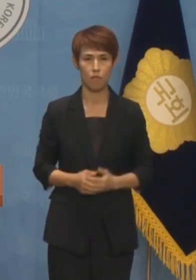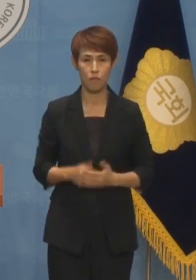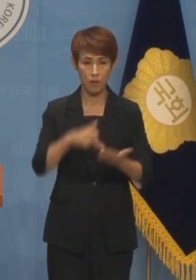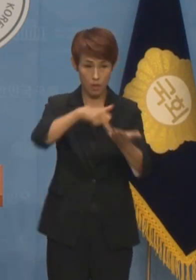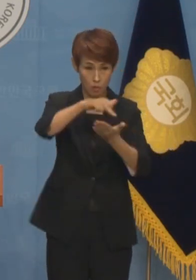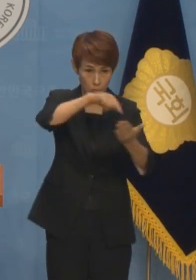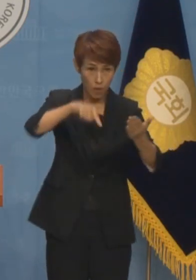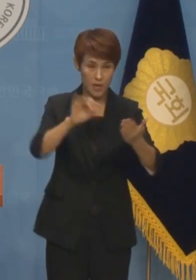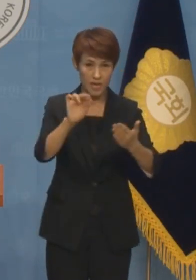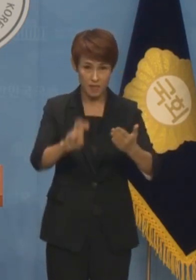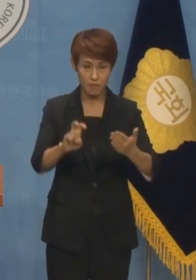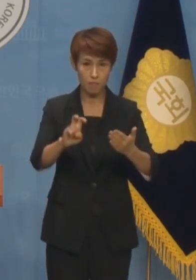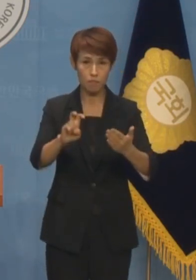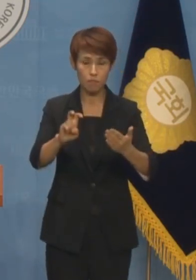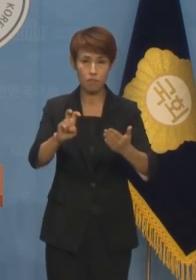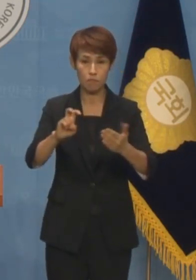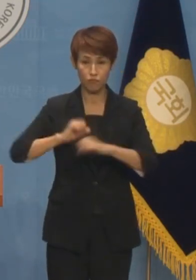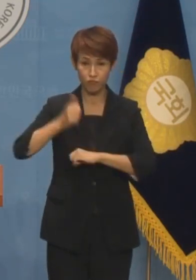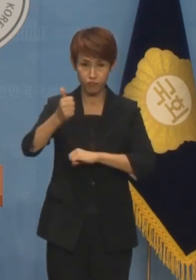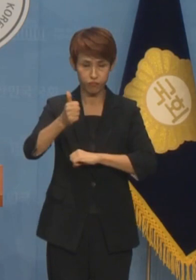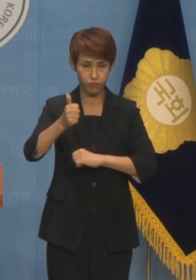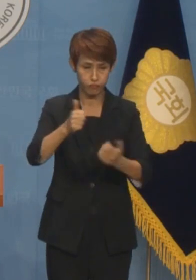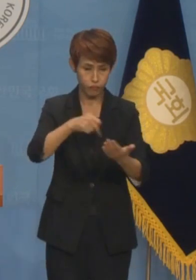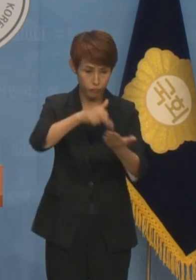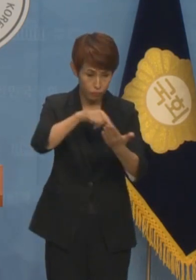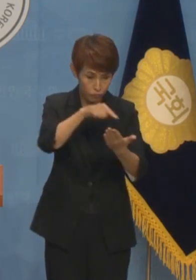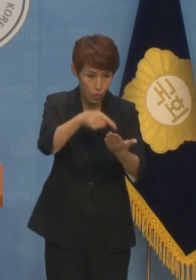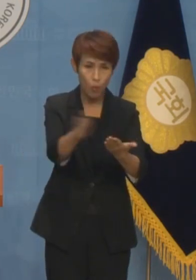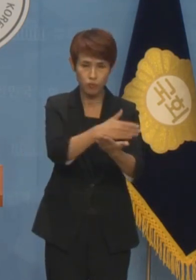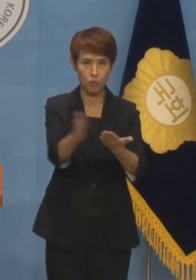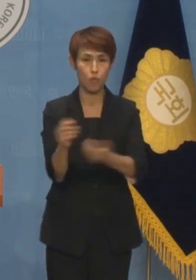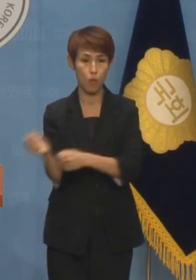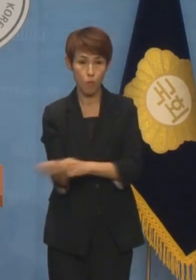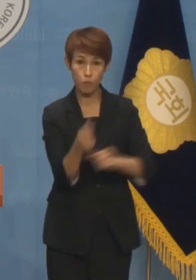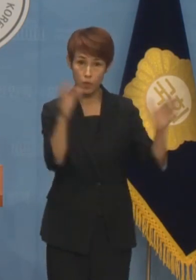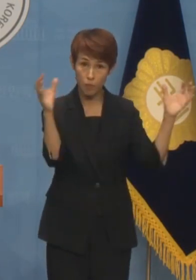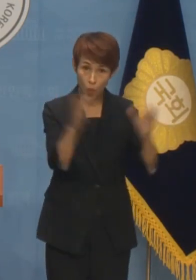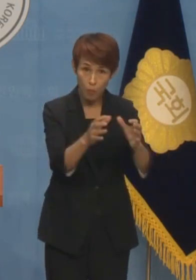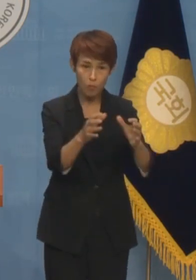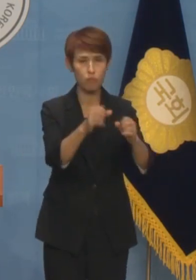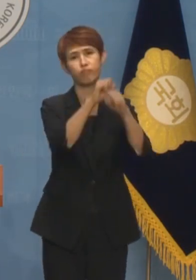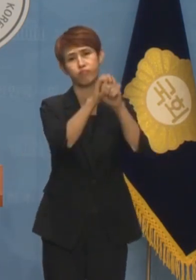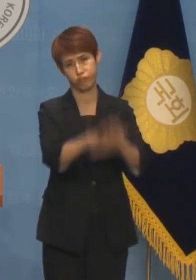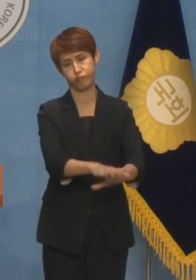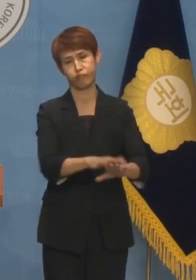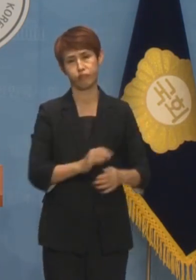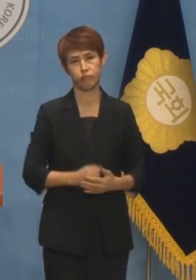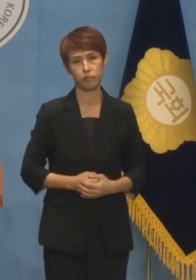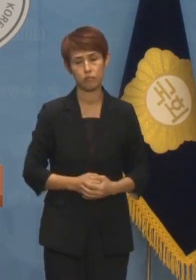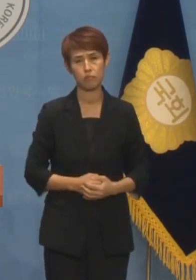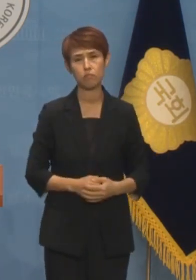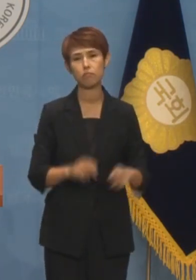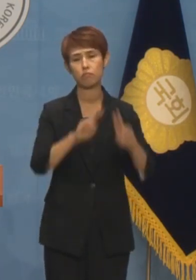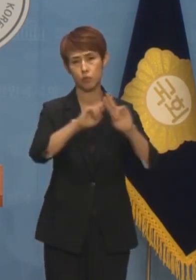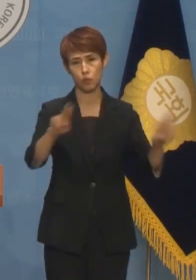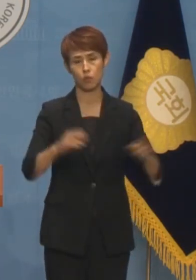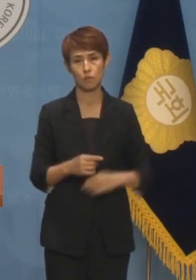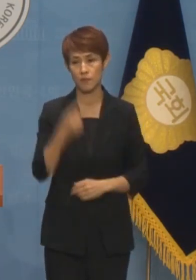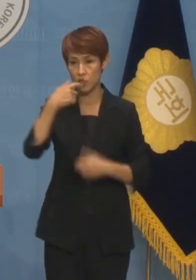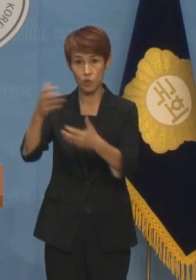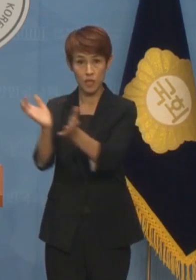임성근 사단장은 없었습니다 골프 모임 역시 성사되지 않았습니다 오히려 민주당